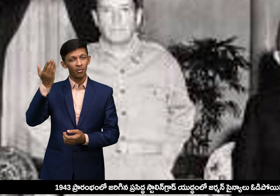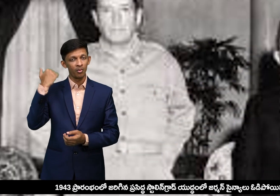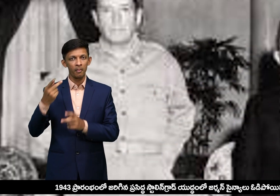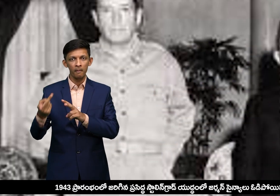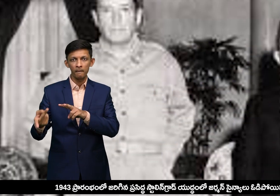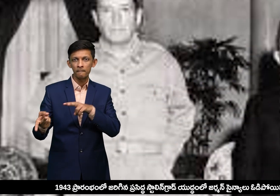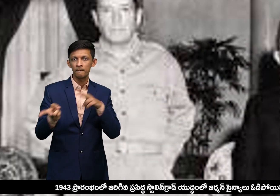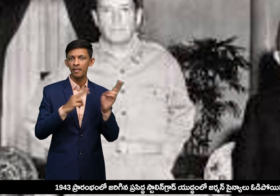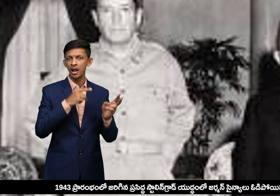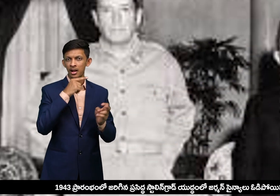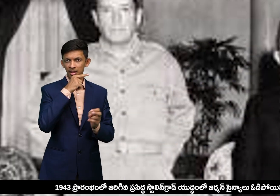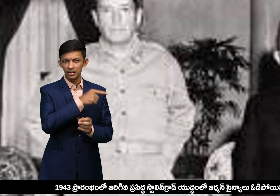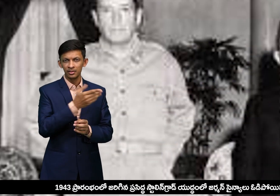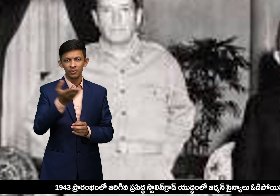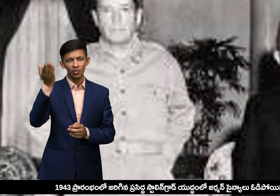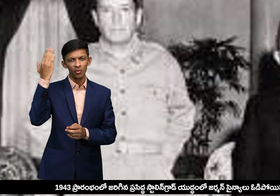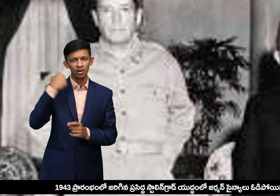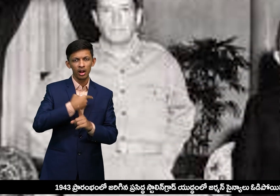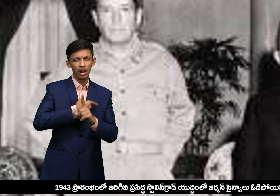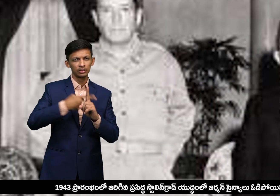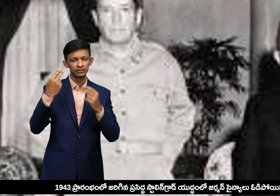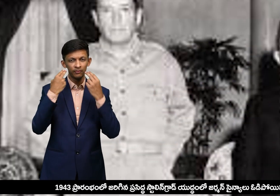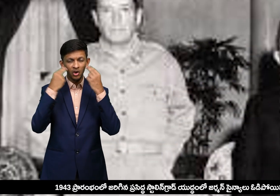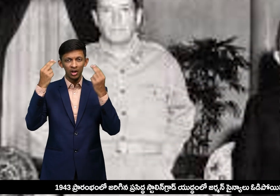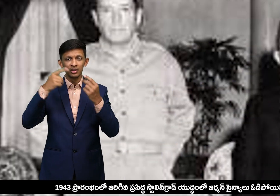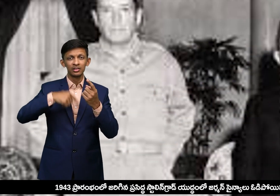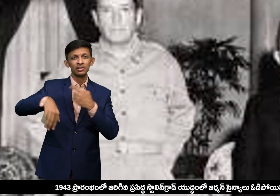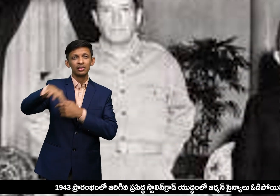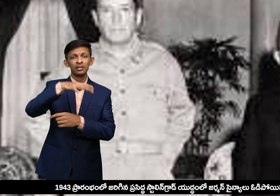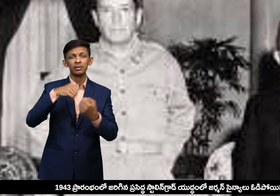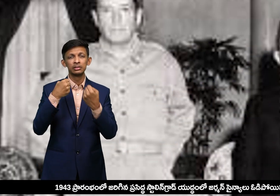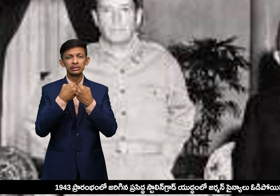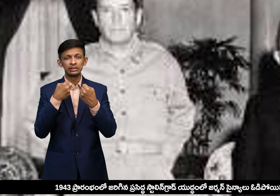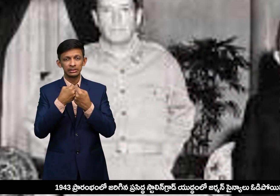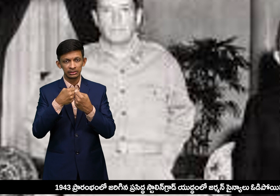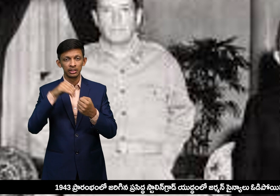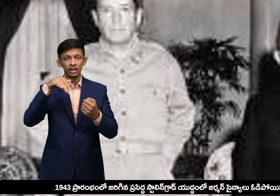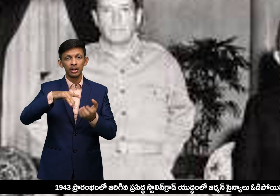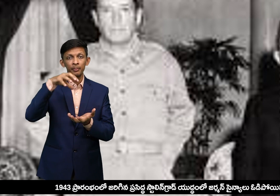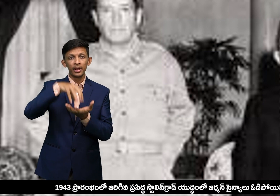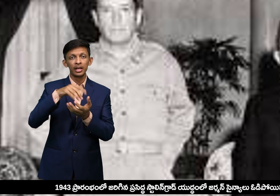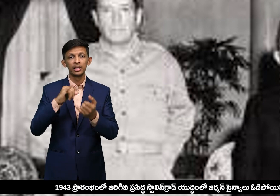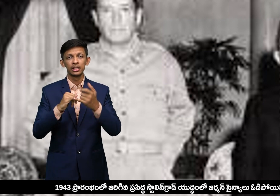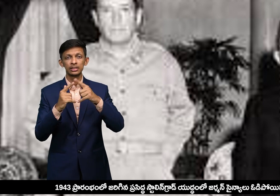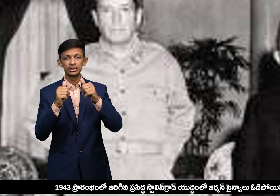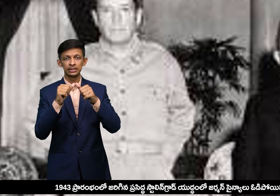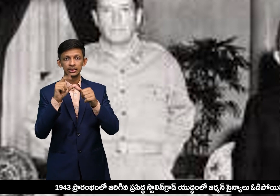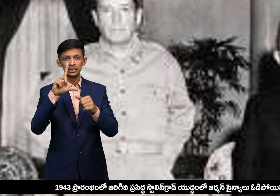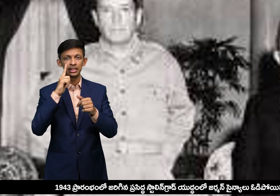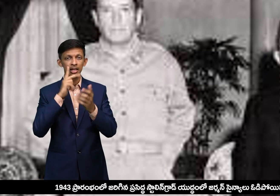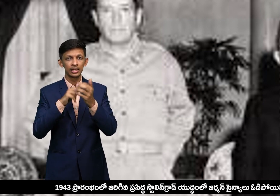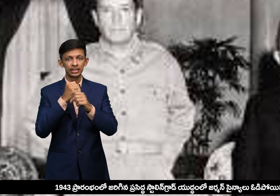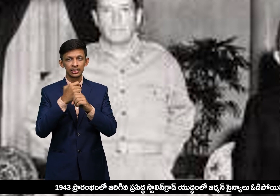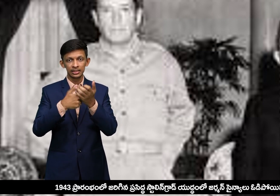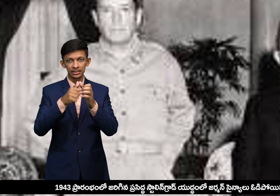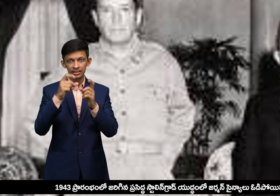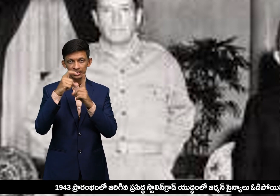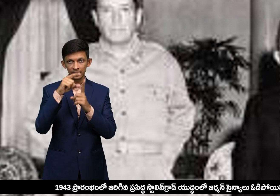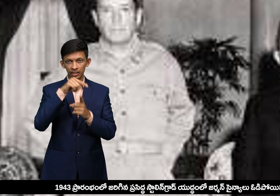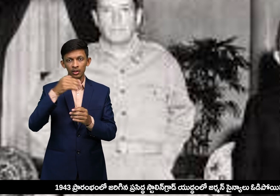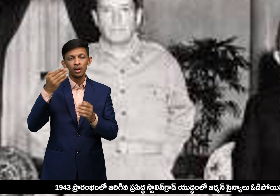1943 ప్రారంభంలో జరిగిన ప్రసిద్ధ స్టాలిన్గ్రాడ్ యుద్ధంలో జర్మన్ సైన్యాలు ఓడిపోయిన తరువాత వెనక్కి